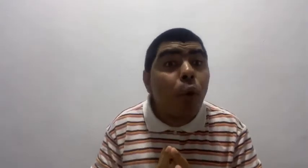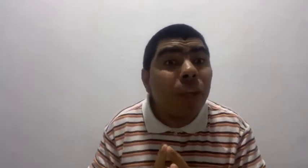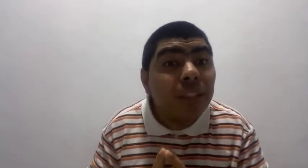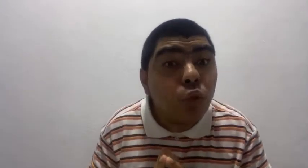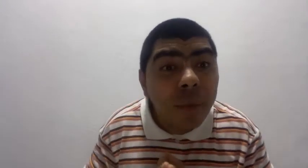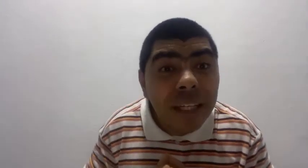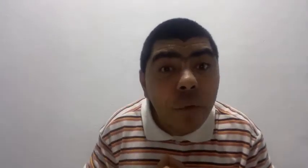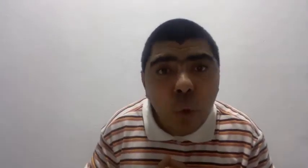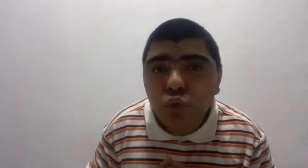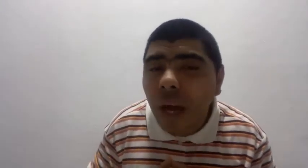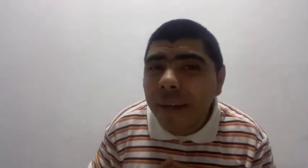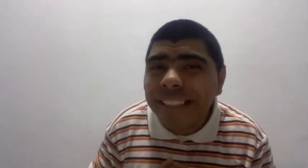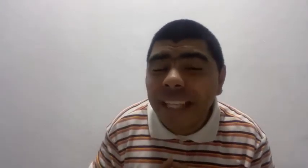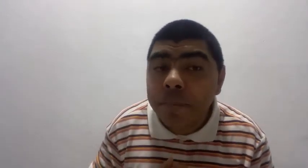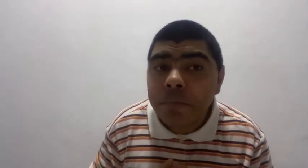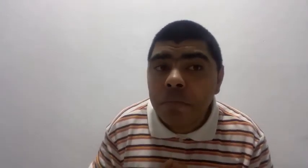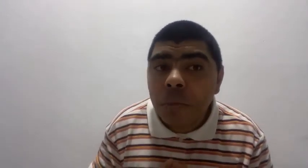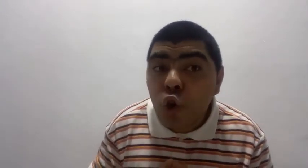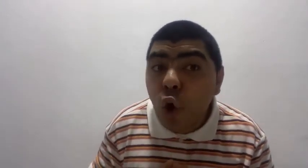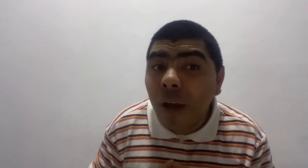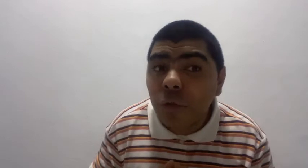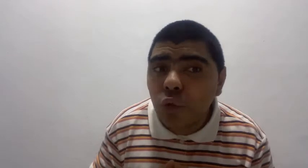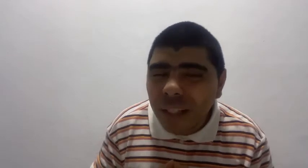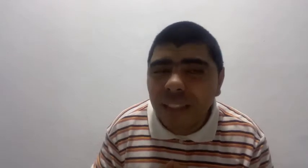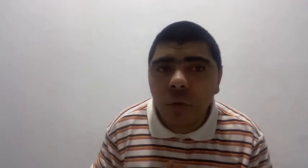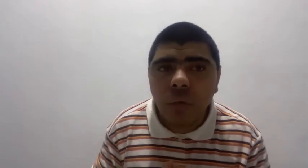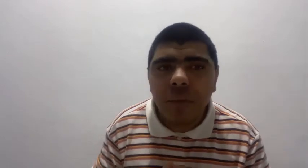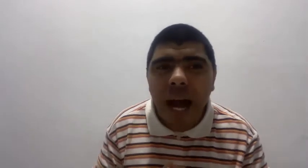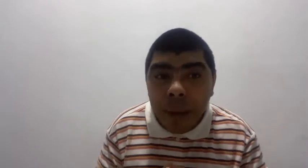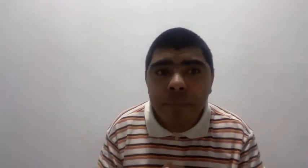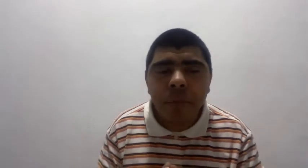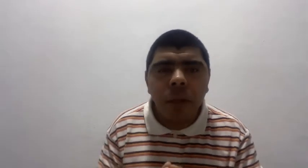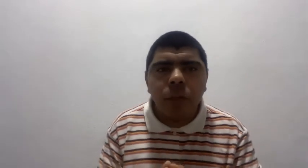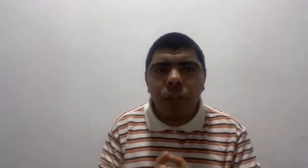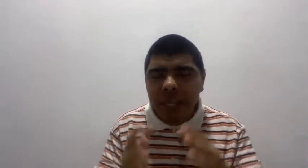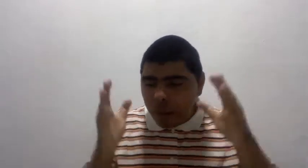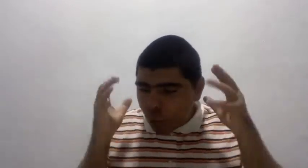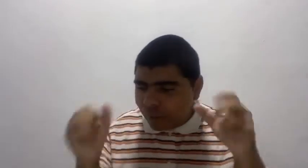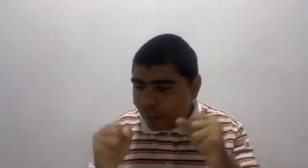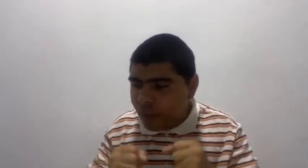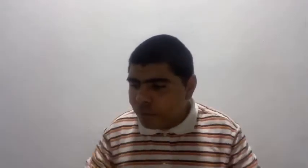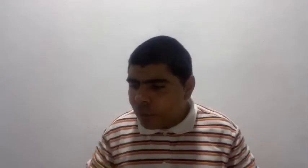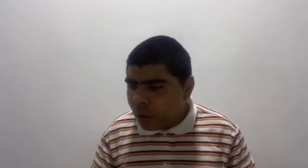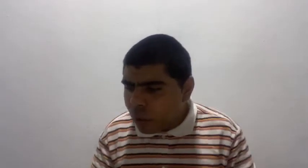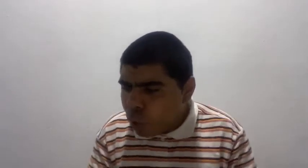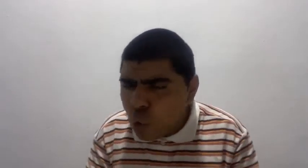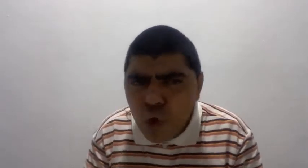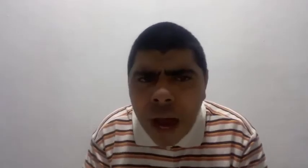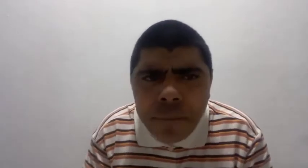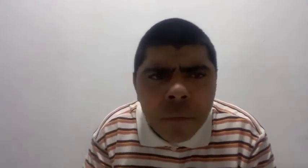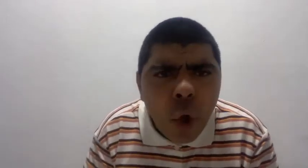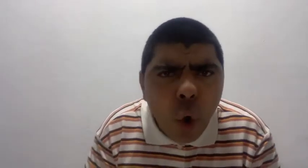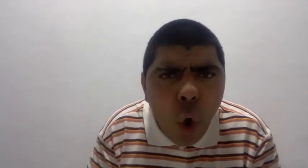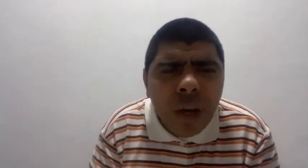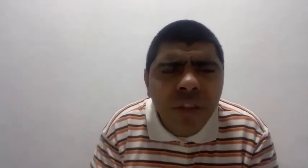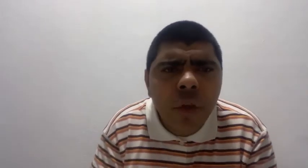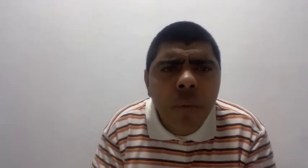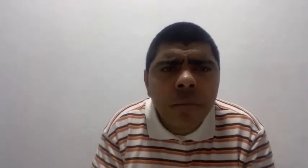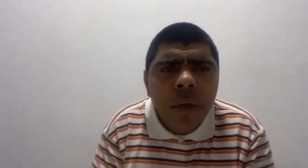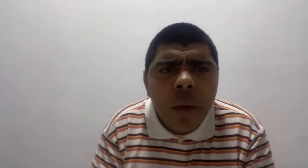poder subir juntamente con Jesucristo. Amén. Así que vamos a hacer una oración